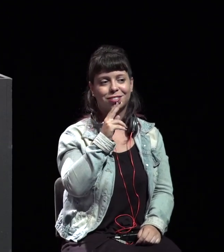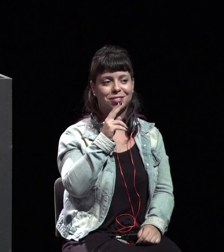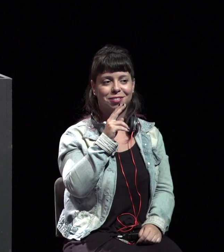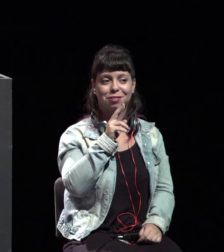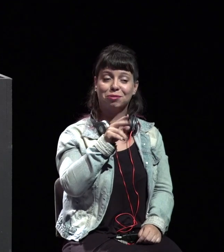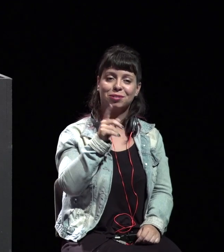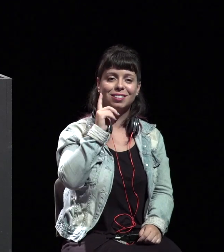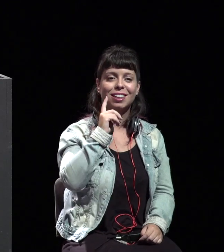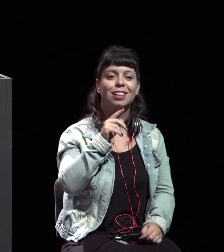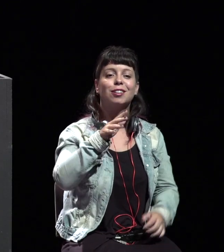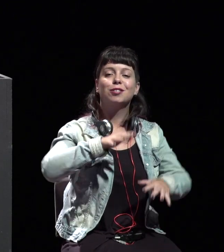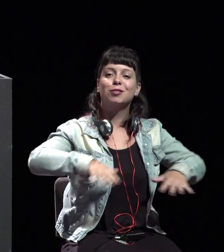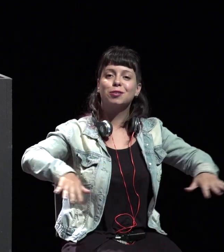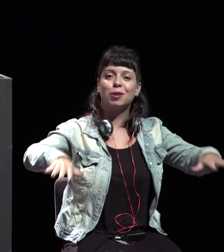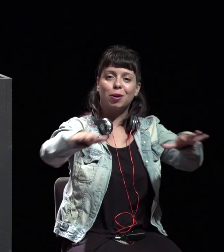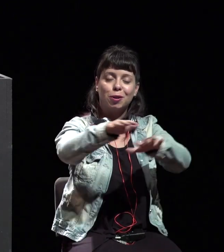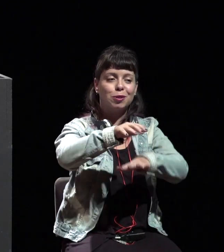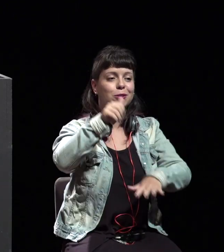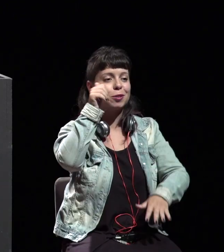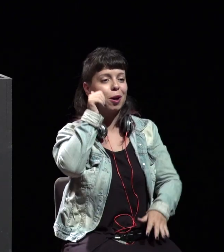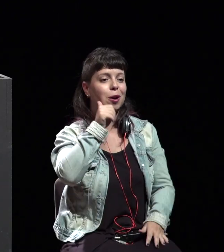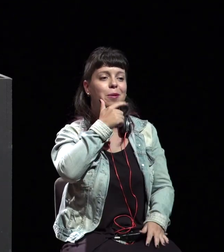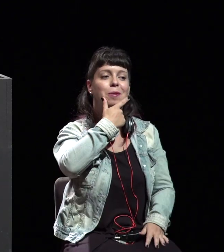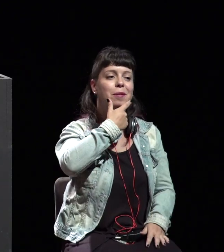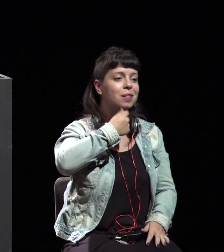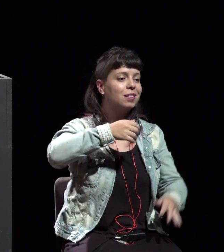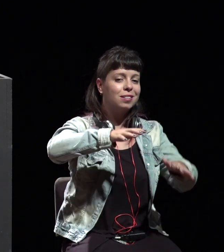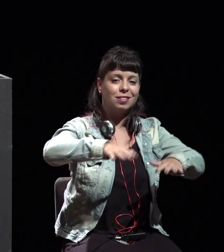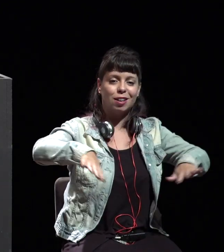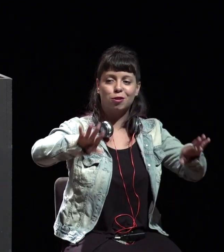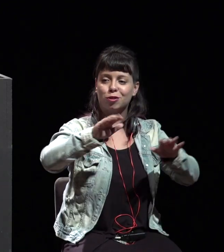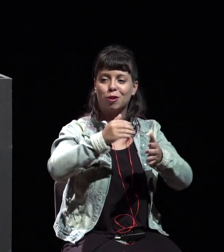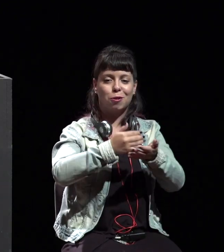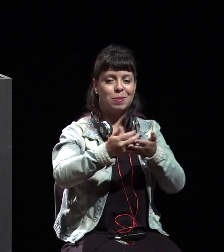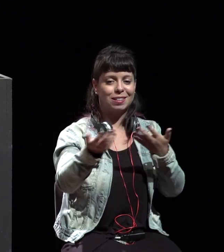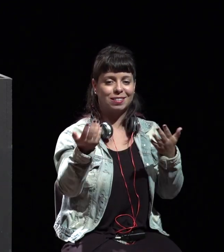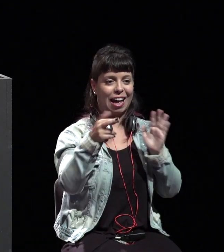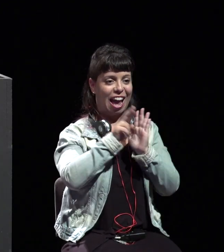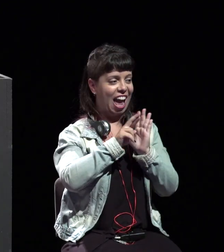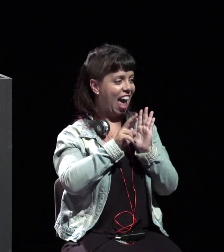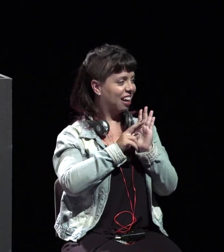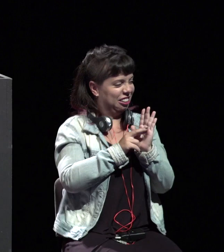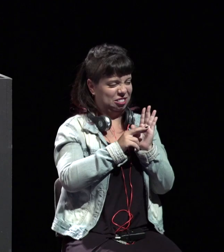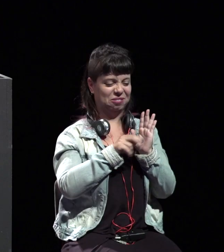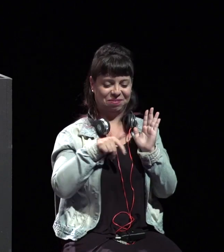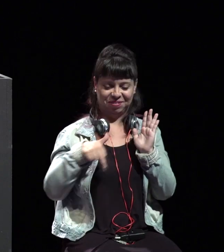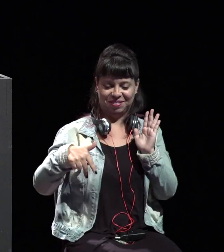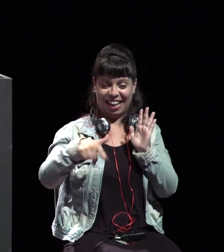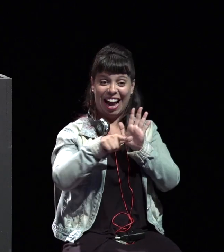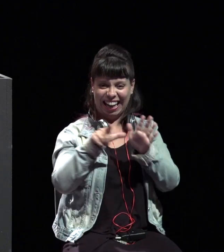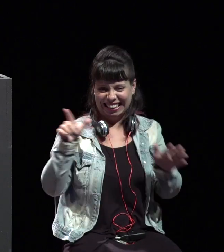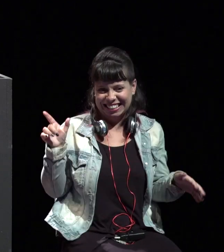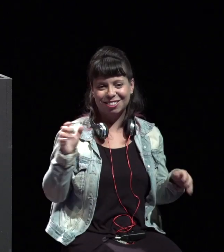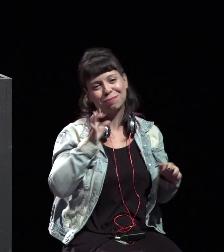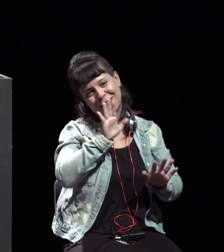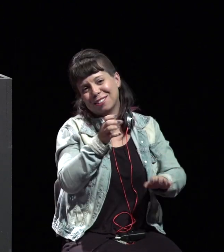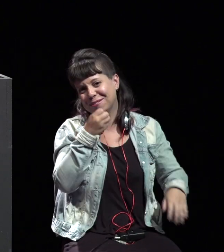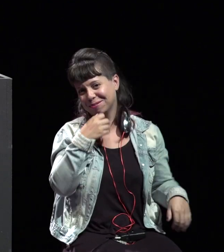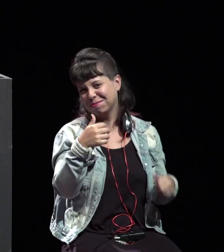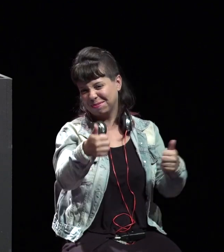todas, todos e todes. Eu já comecei quebrando o protocolo, já subi antes, né? mas é sempre bom,